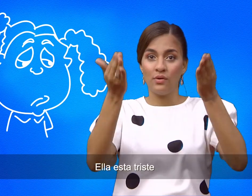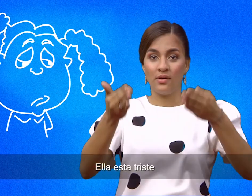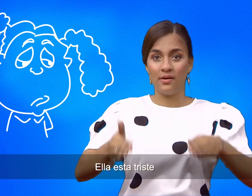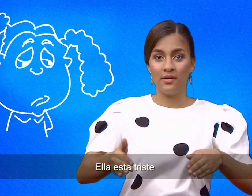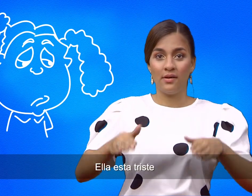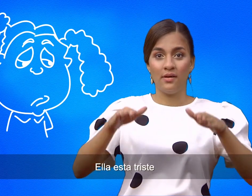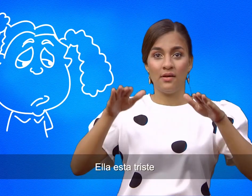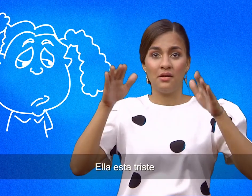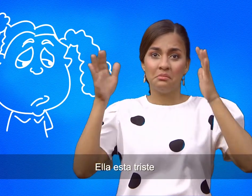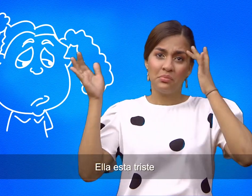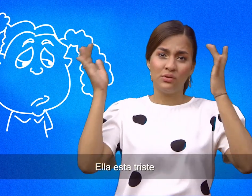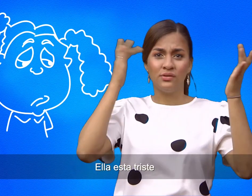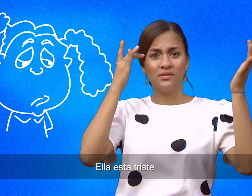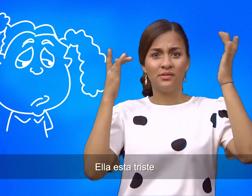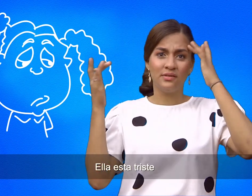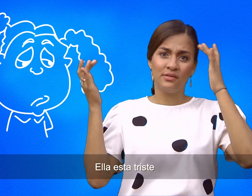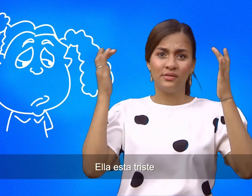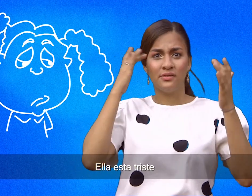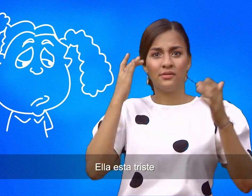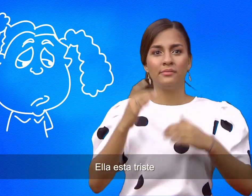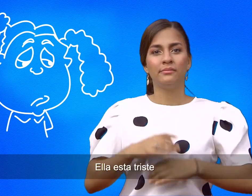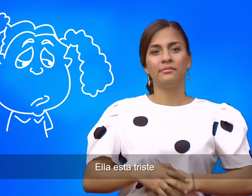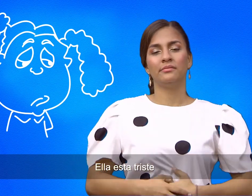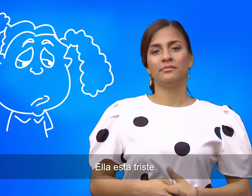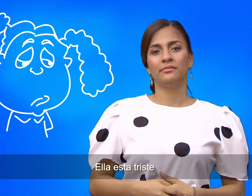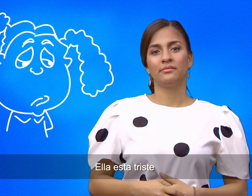Ella está triste.